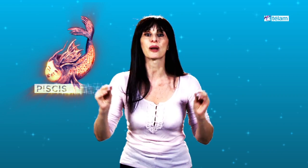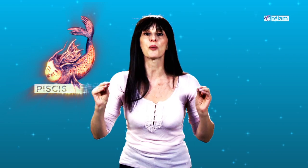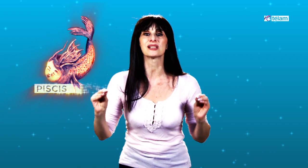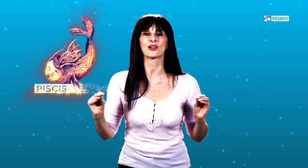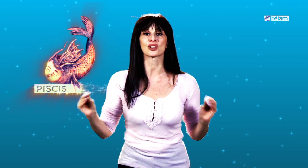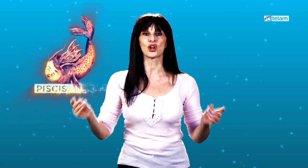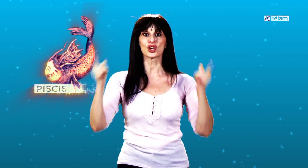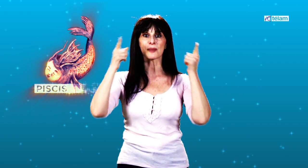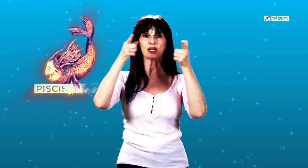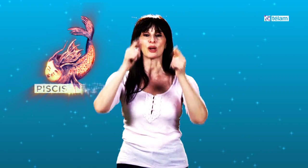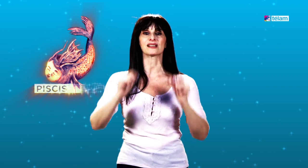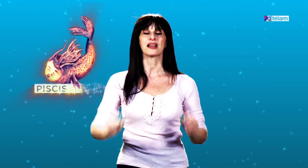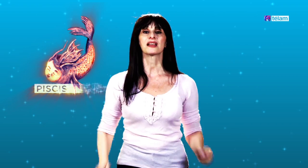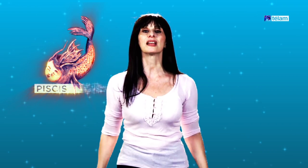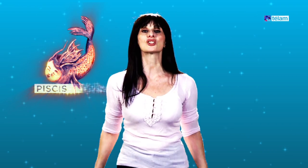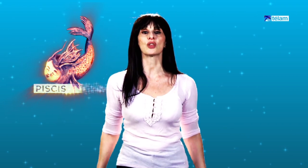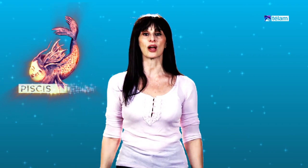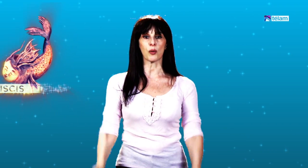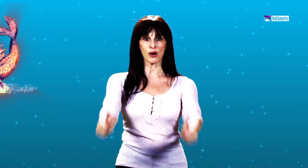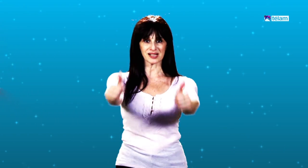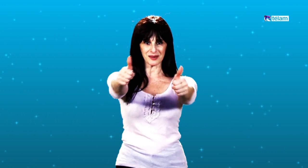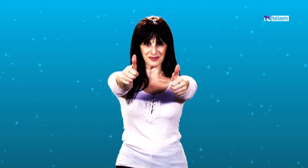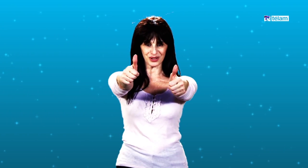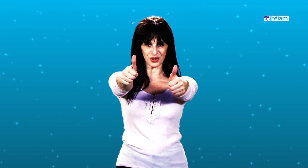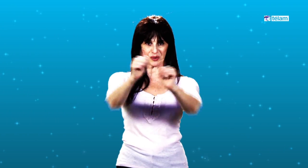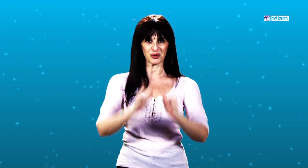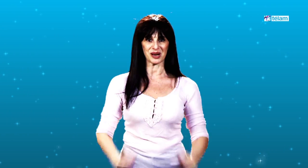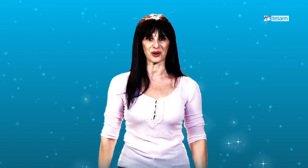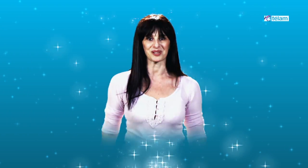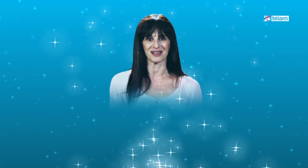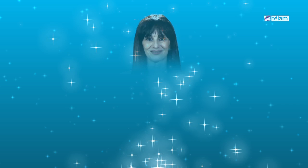financiero para los piscianos, que son los espirituales del zodíaco. Buena semana para todos, nos vemos en la próxima.